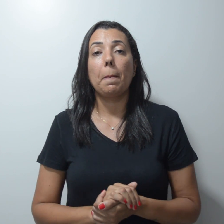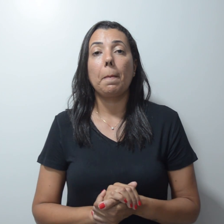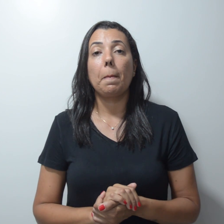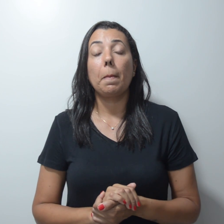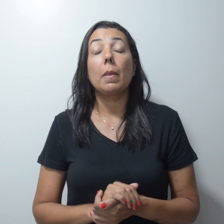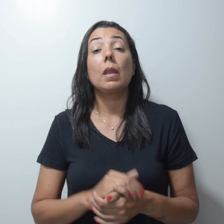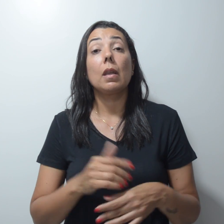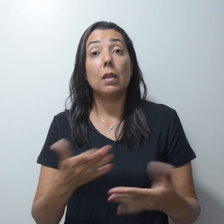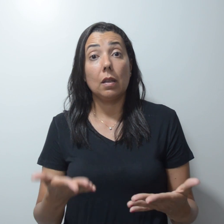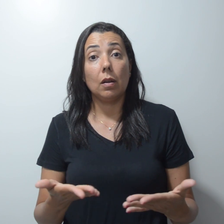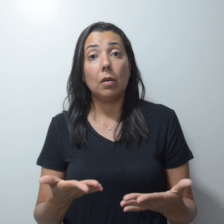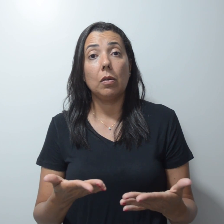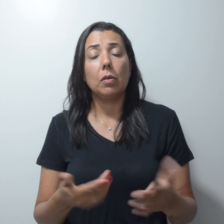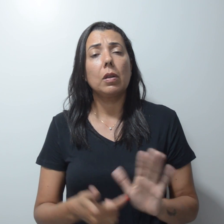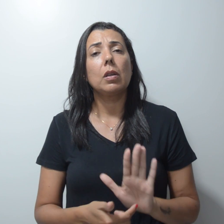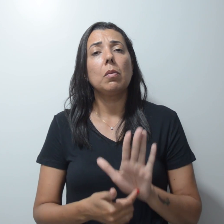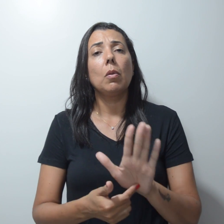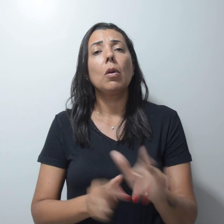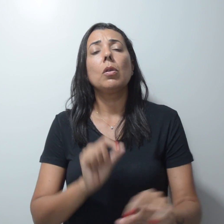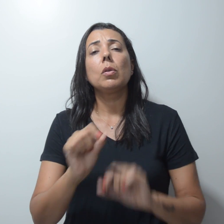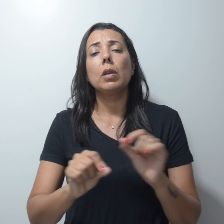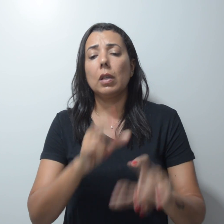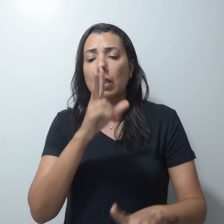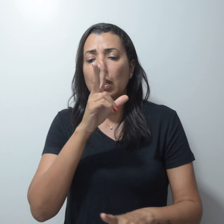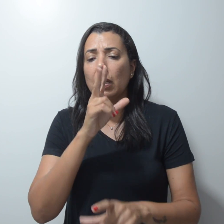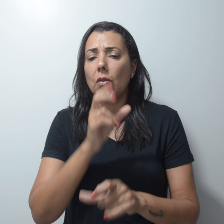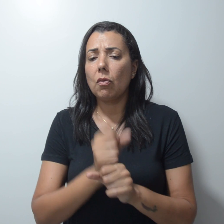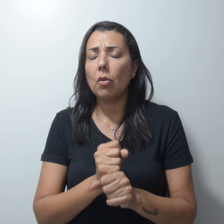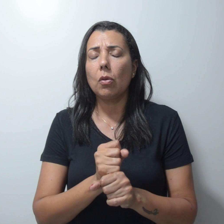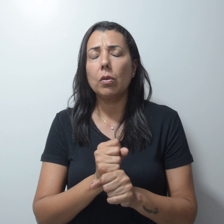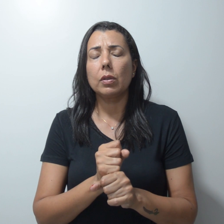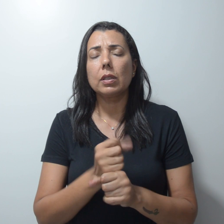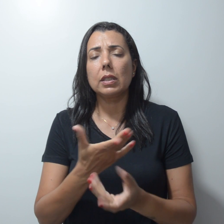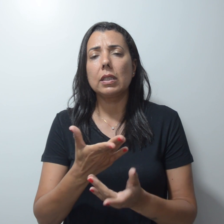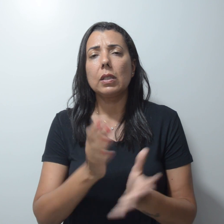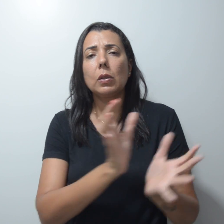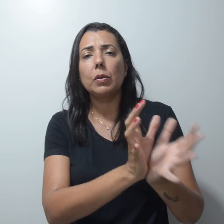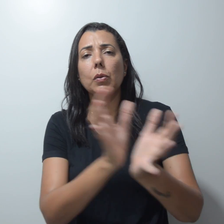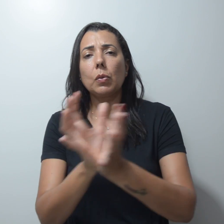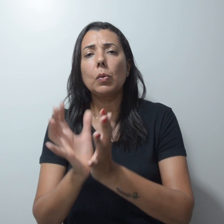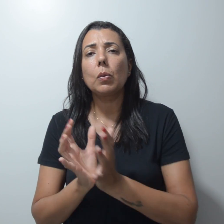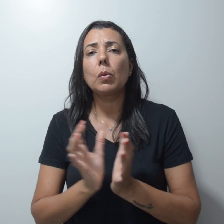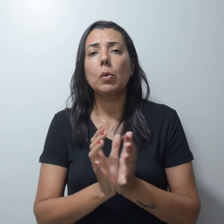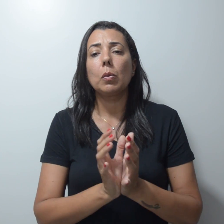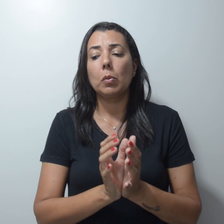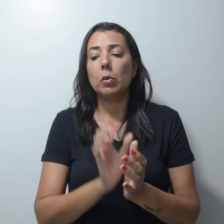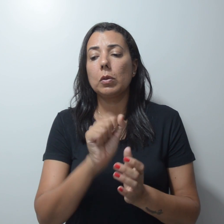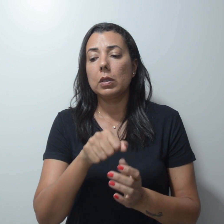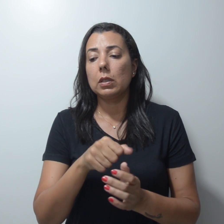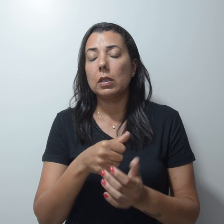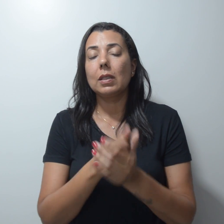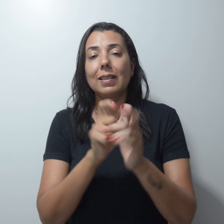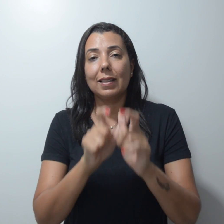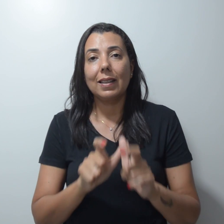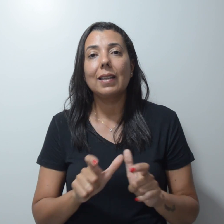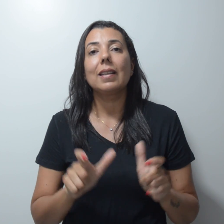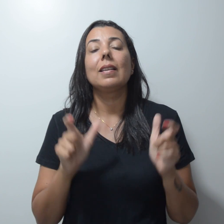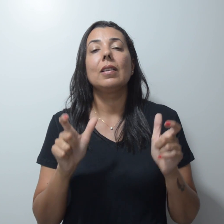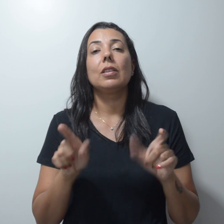Ações que indicam que a força das bolhas antidemocráticas ainda é muito grande e impõem